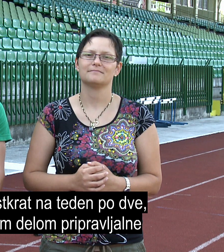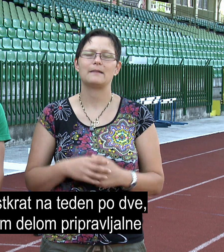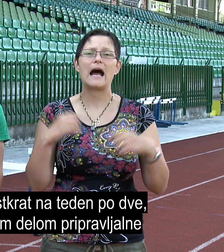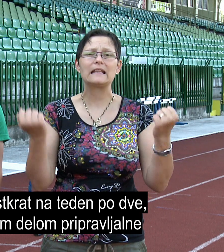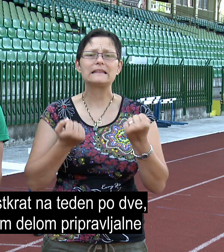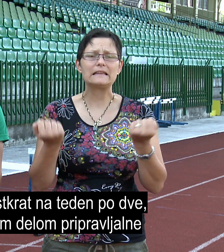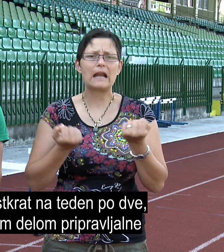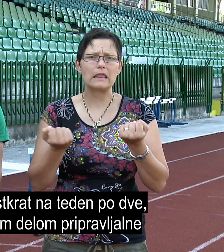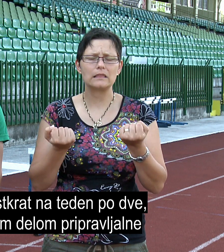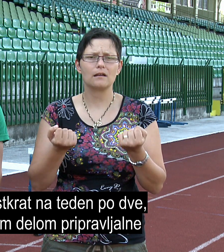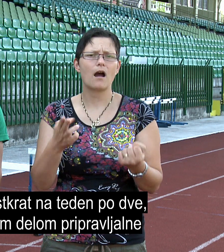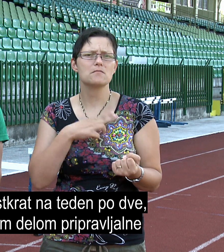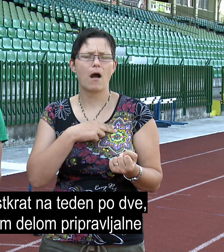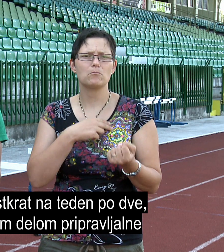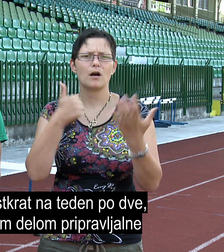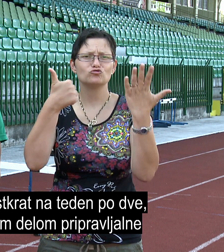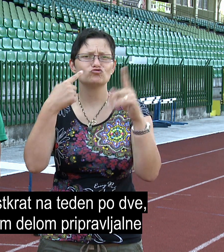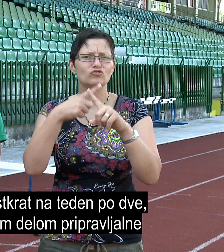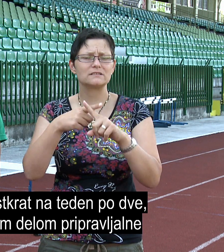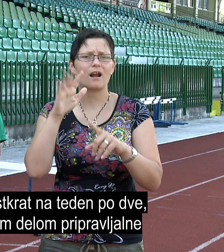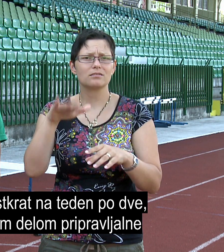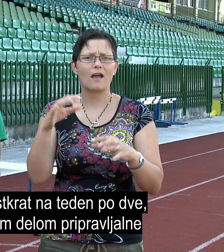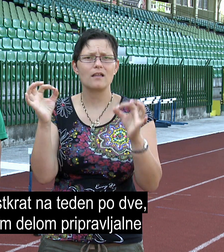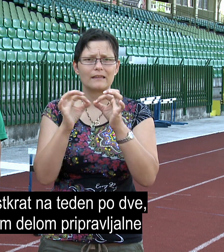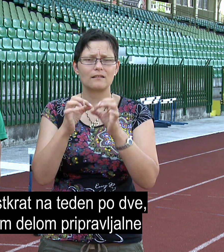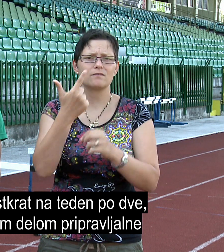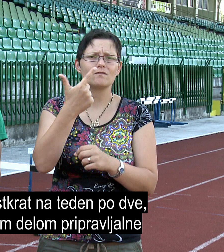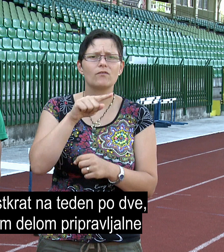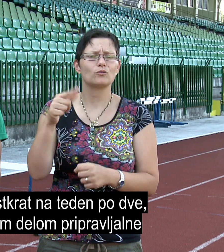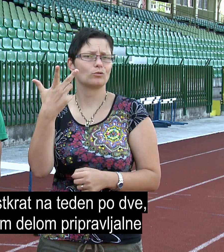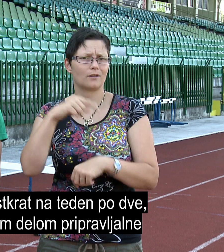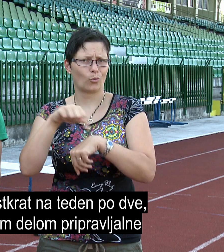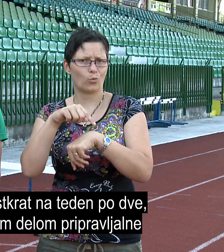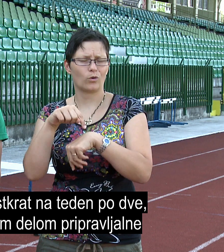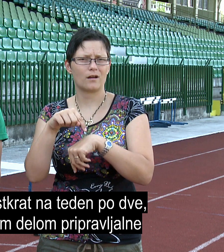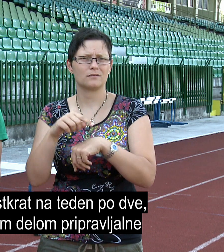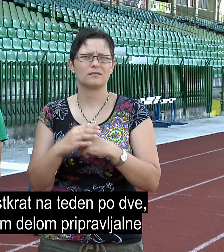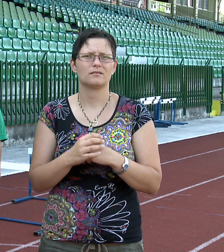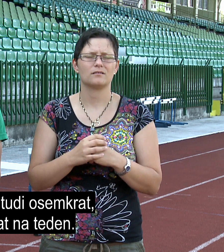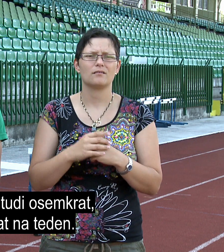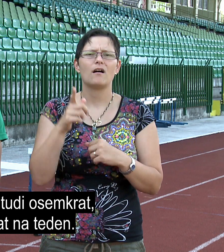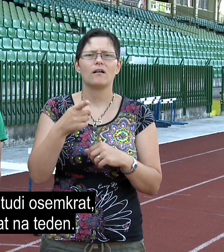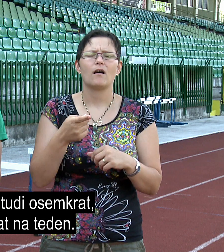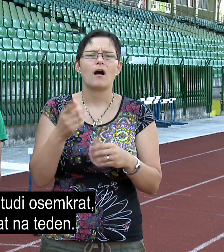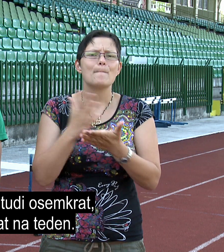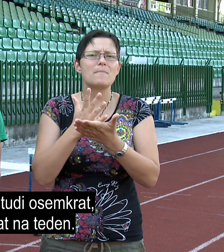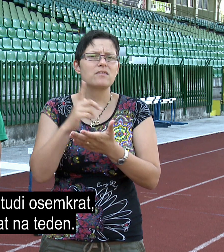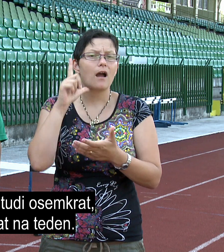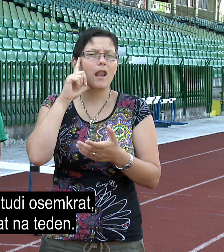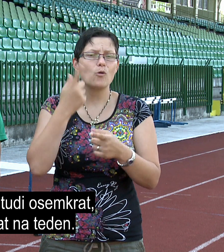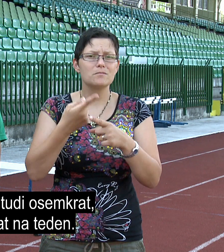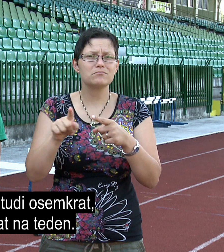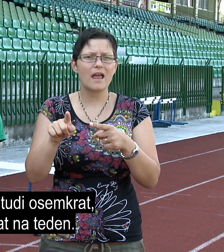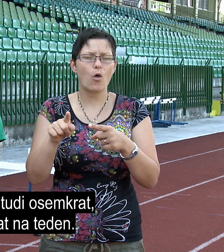Treninge imam 6-krat na teden, po 2 do 3 ure, med glavnim delom pripravljalne sezone pa tudi